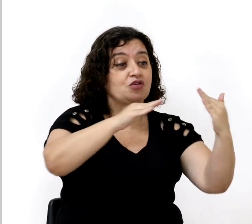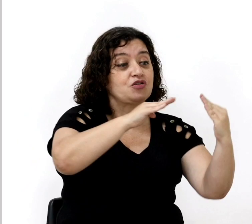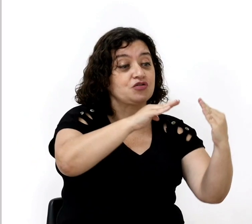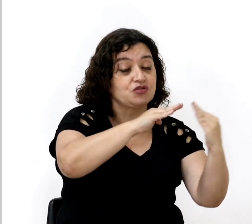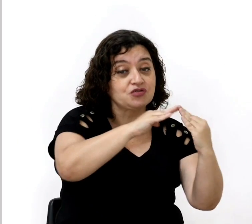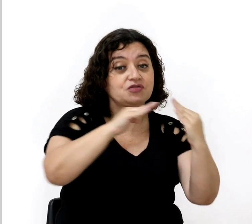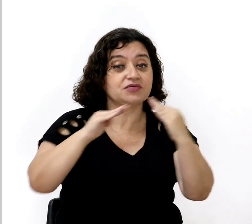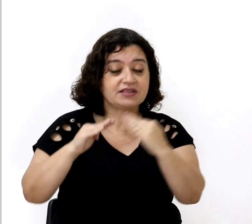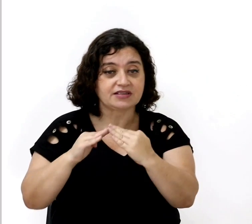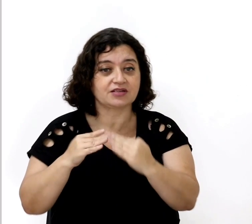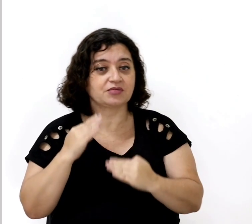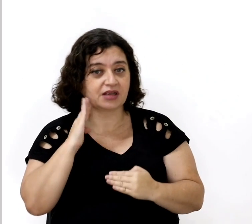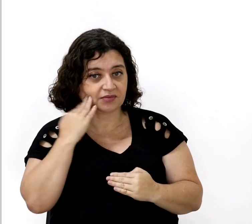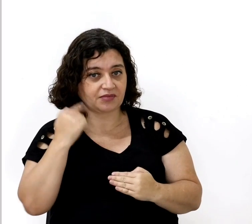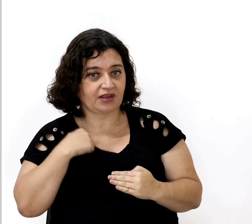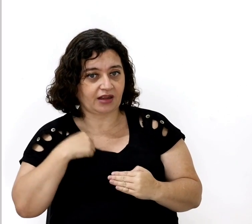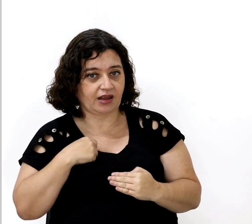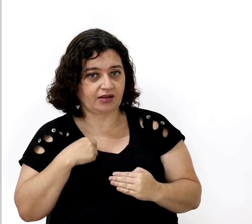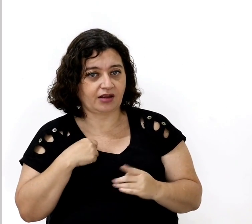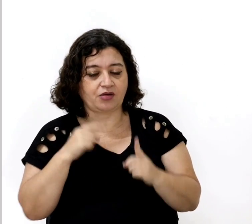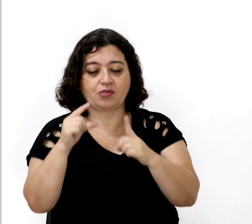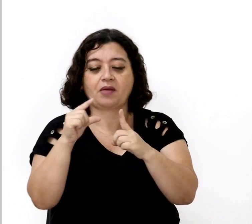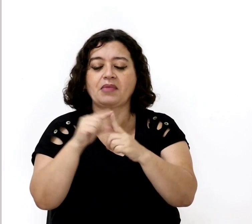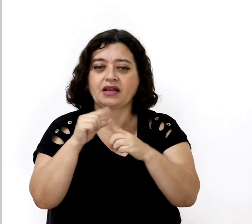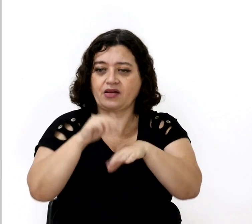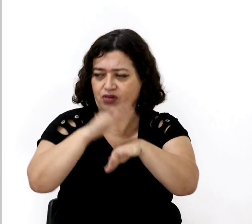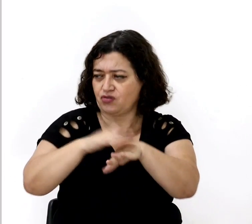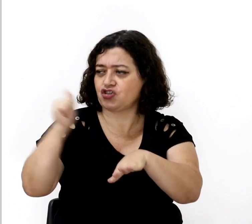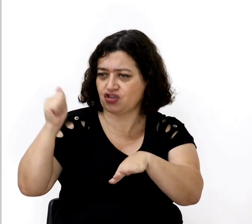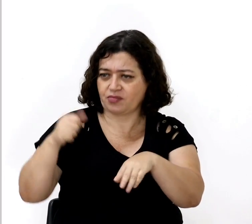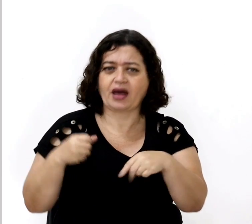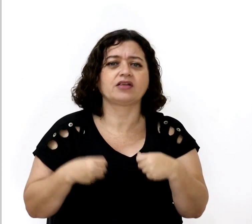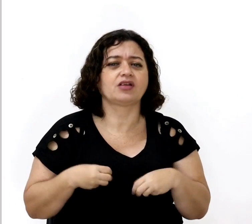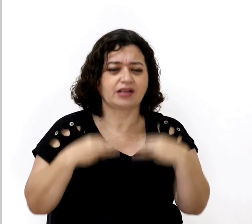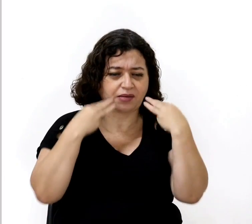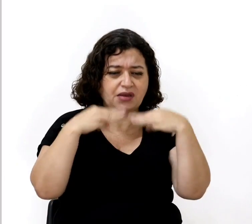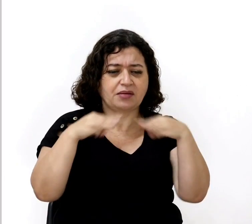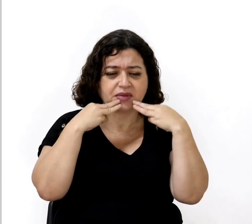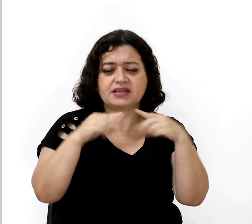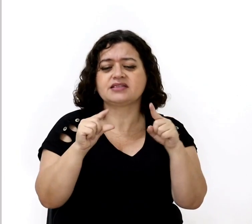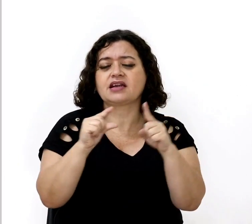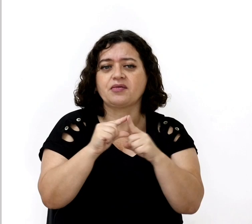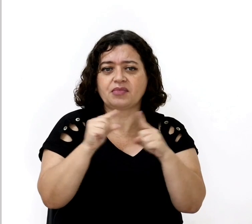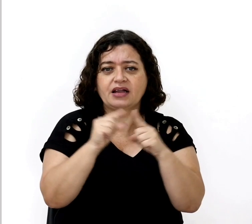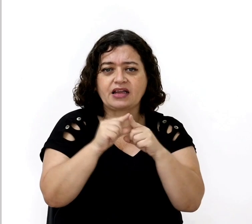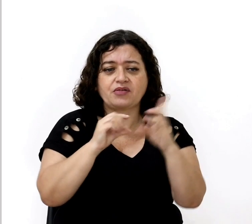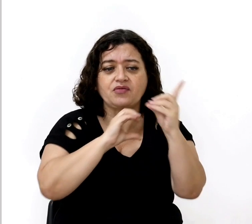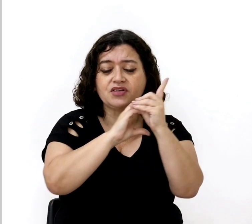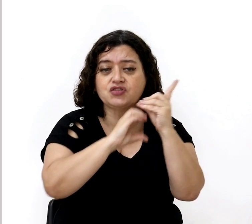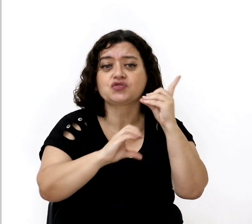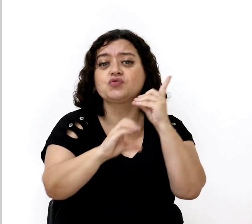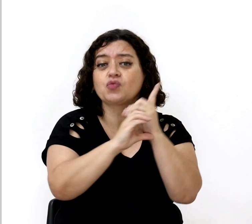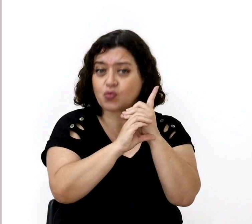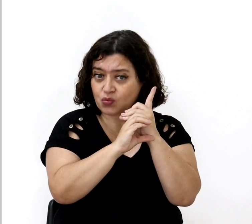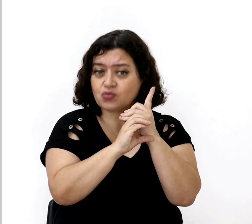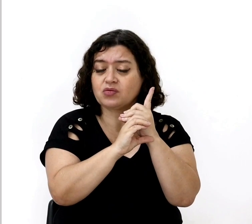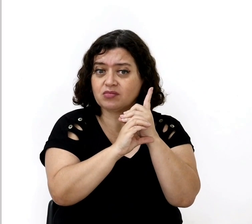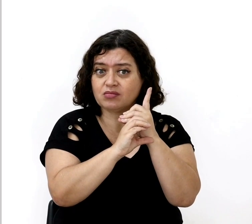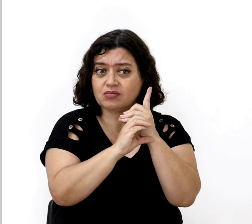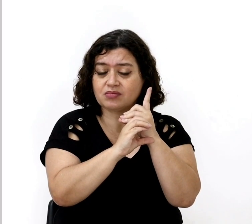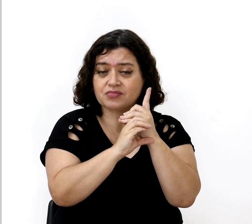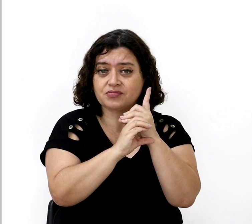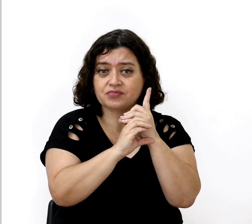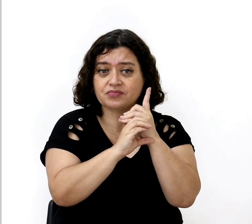para eles entenderem. Aí eu dei uma palavra, né, na época eu fui convidado para ministrar a palavra, fez um culto